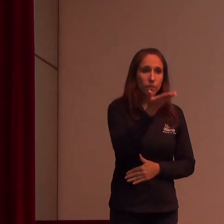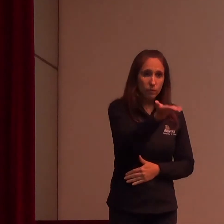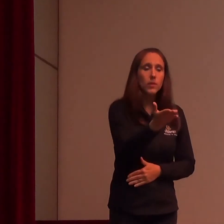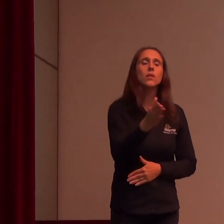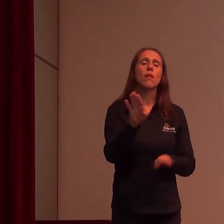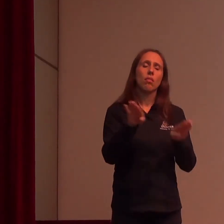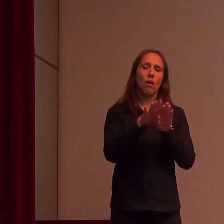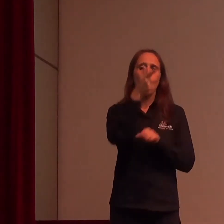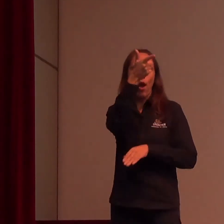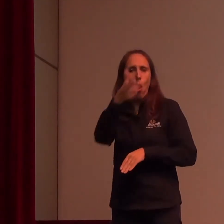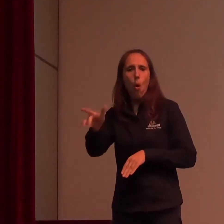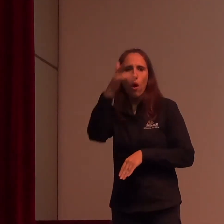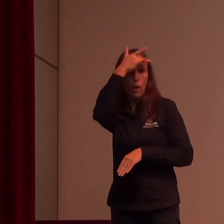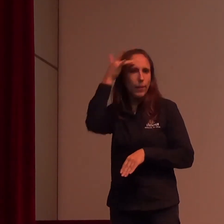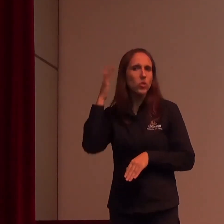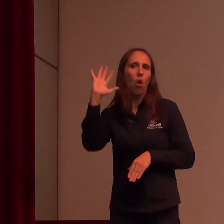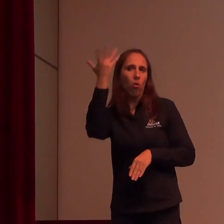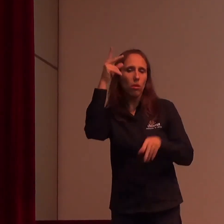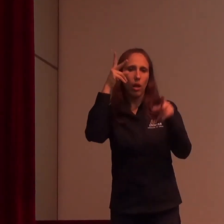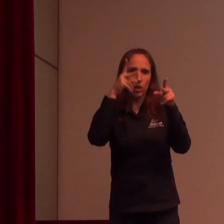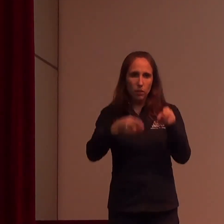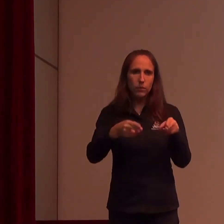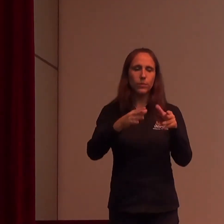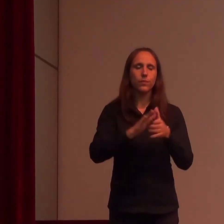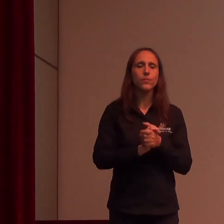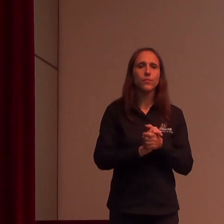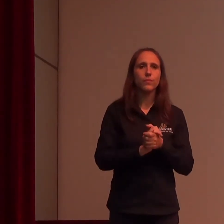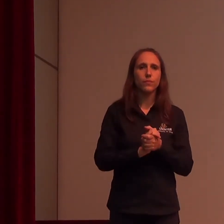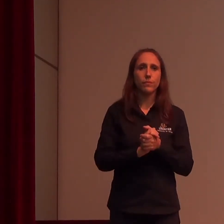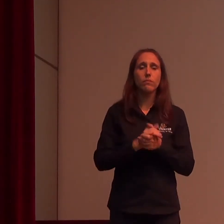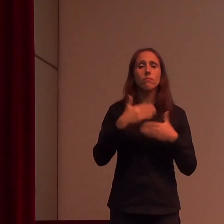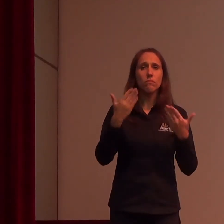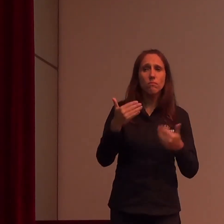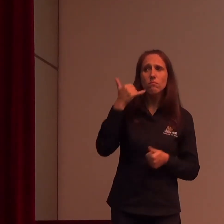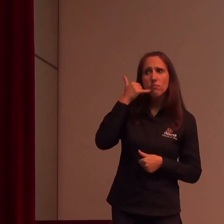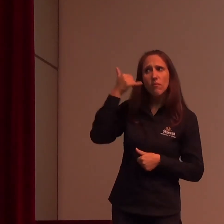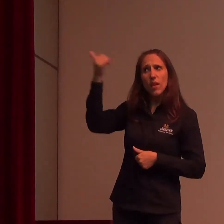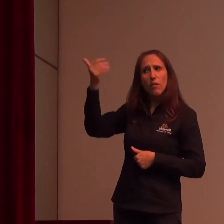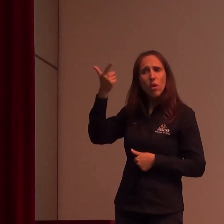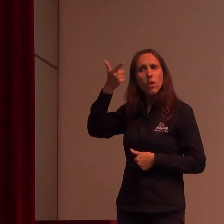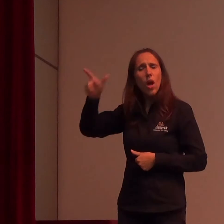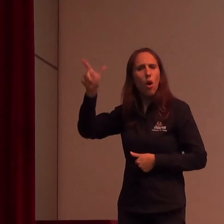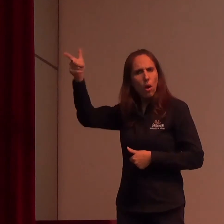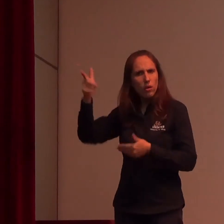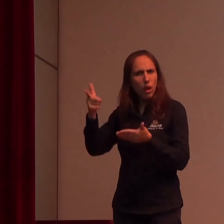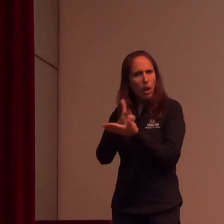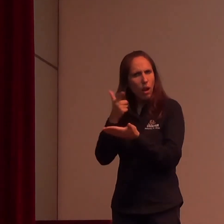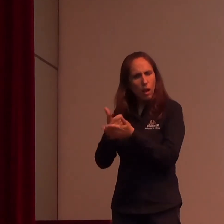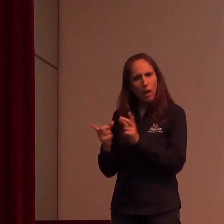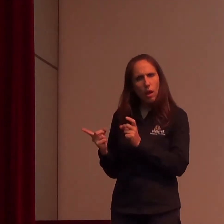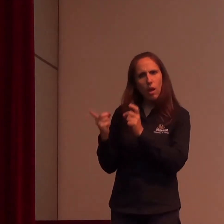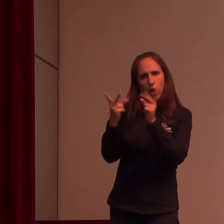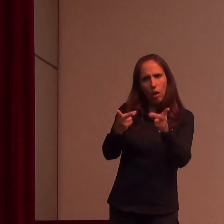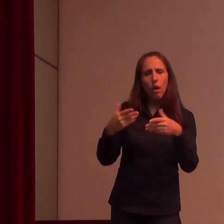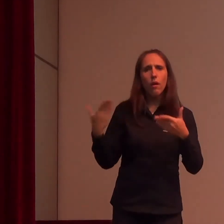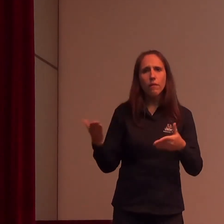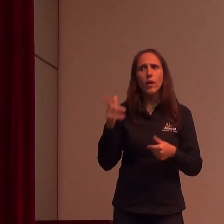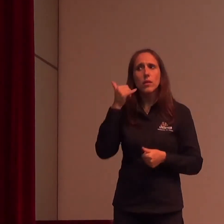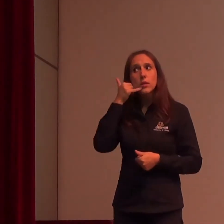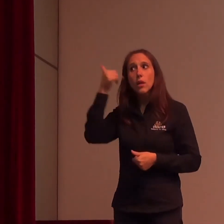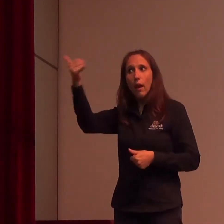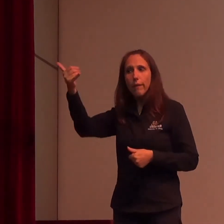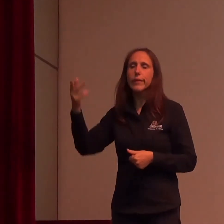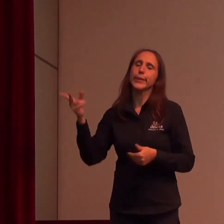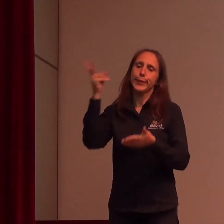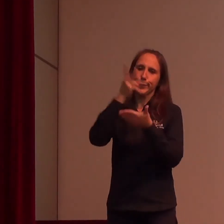que falam, olha, eu liguei na livraria, mandou ligar aqui. Aí a gente fala, então liga para ela, que quando ela entrar em contato com a gente vai dar a mesma